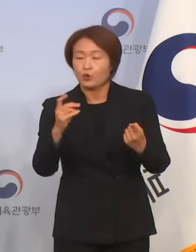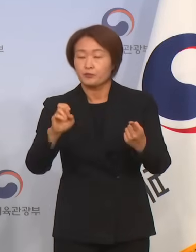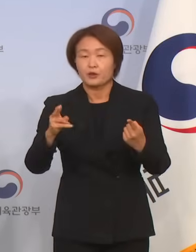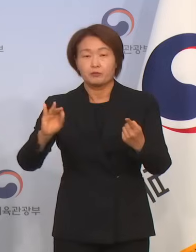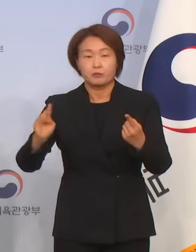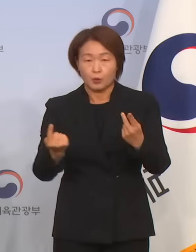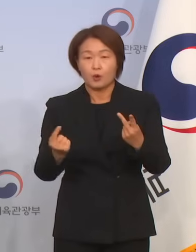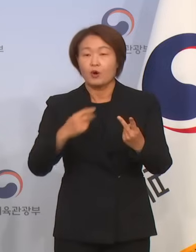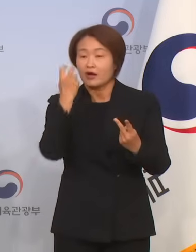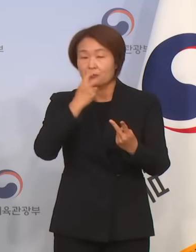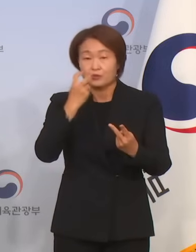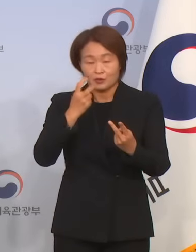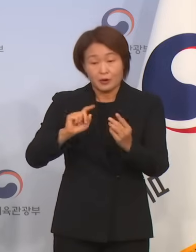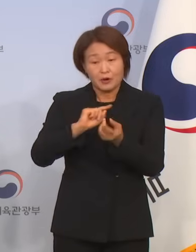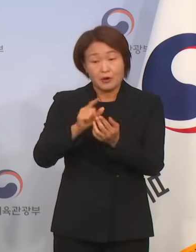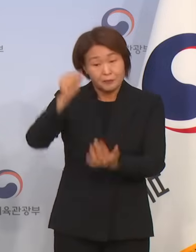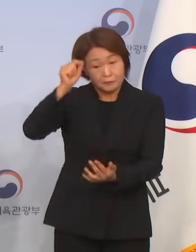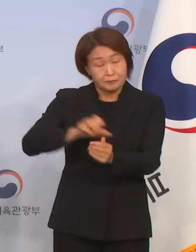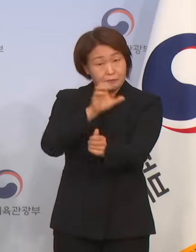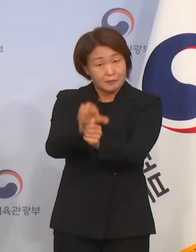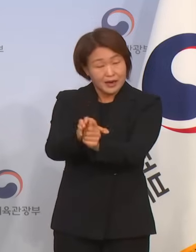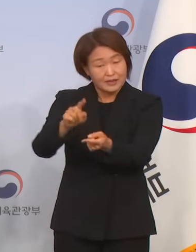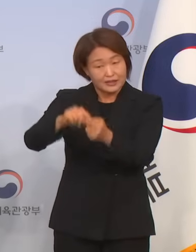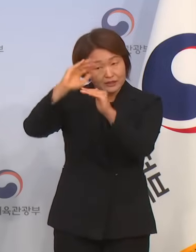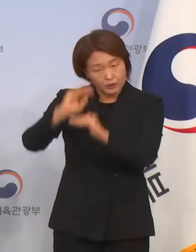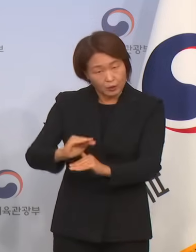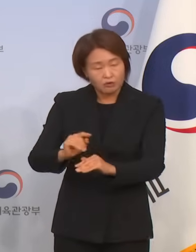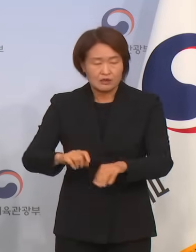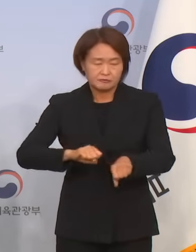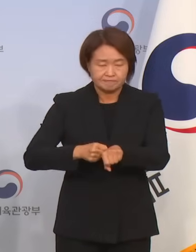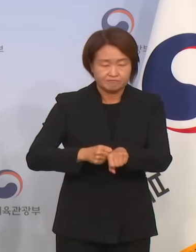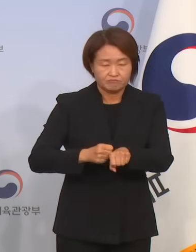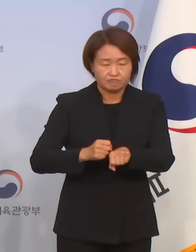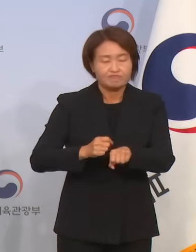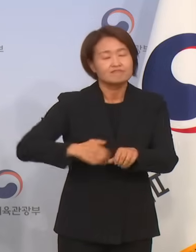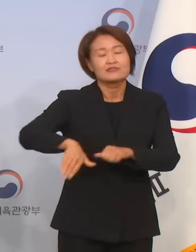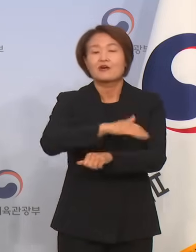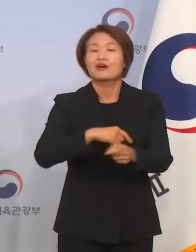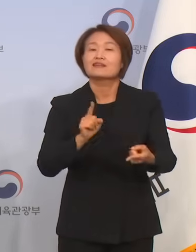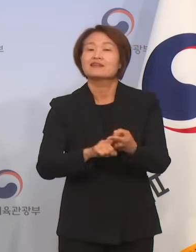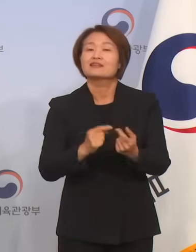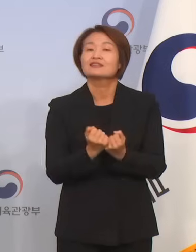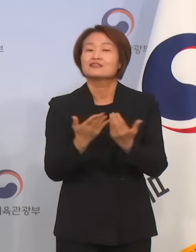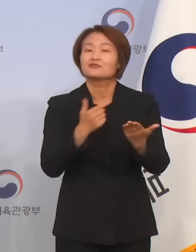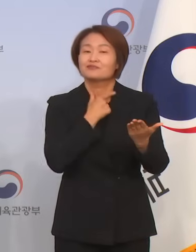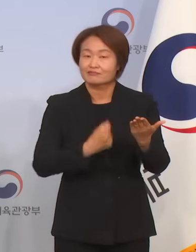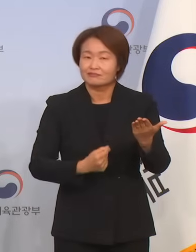국가대표팀 감독 선임 관련하여서는 처분 사항 중심으로 말씀드리겠습니다.